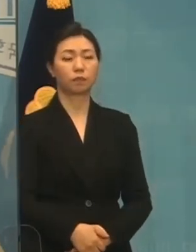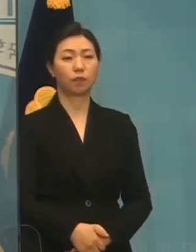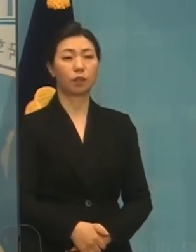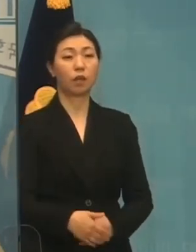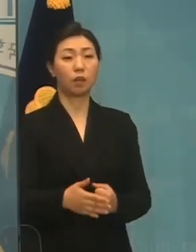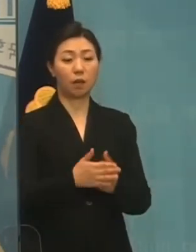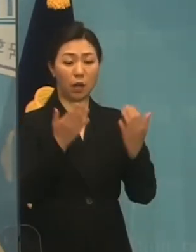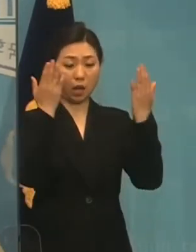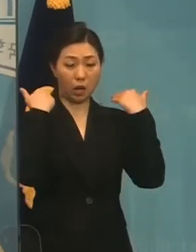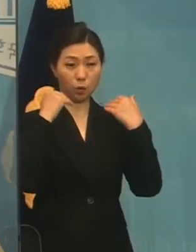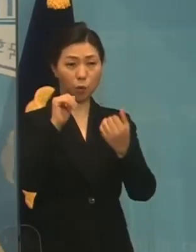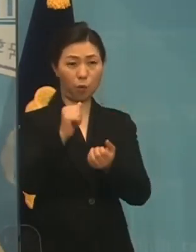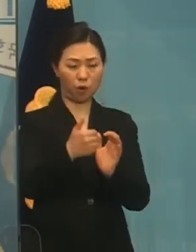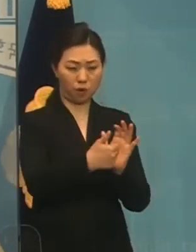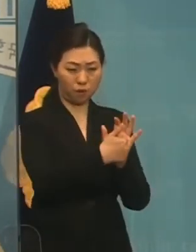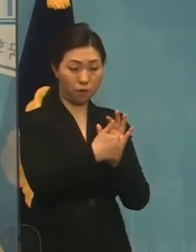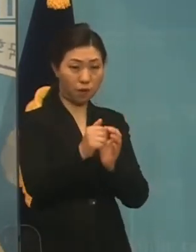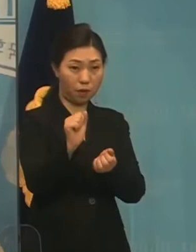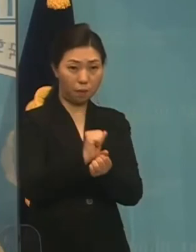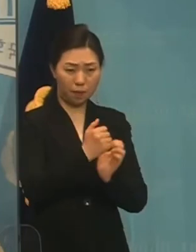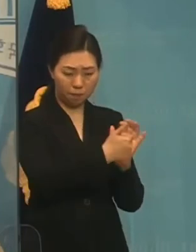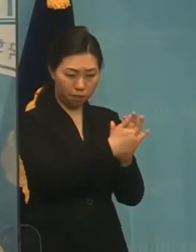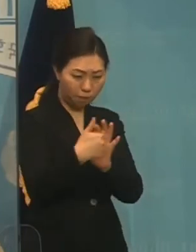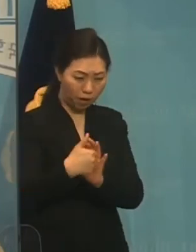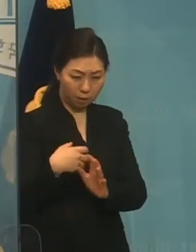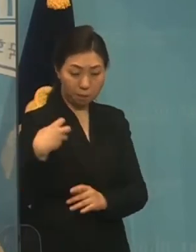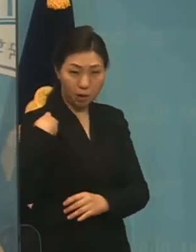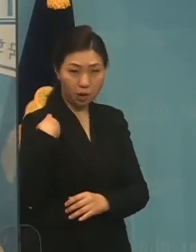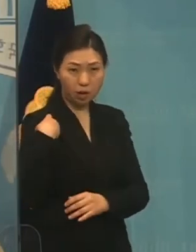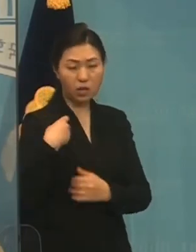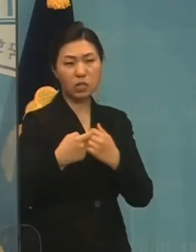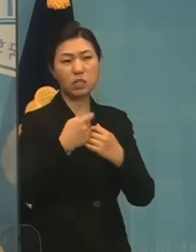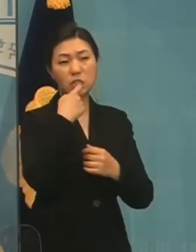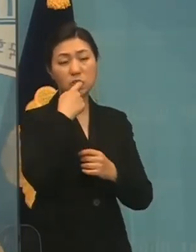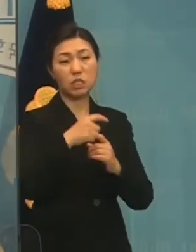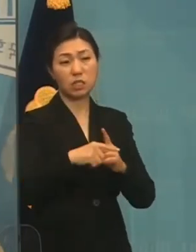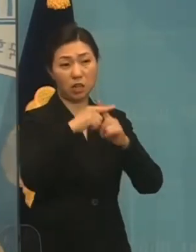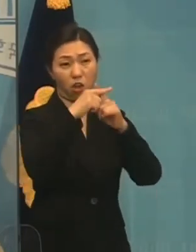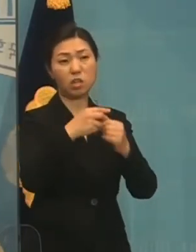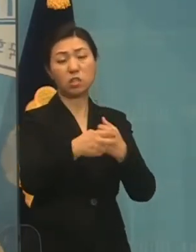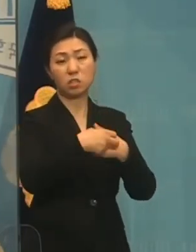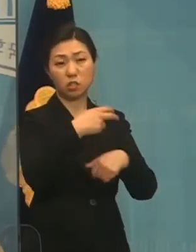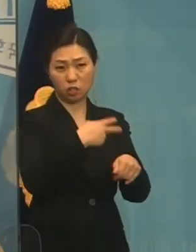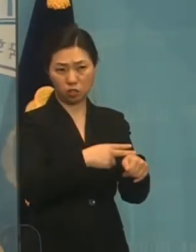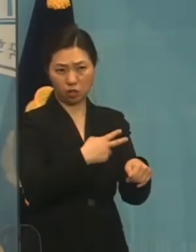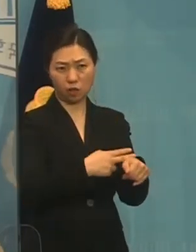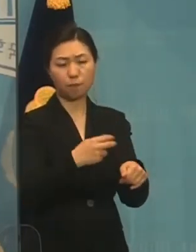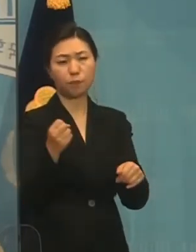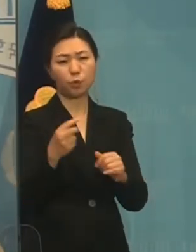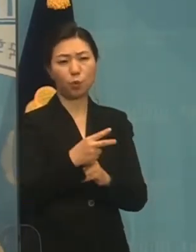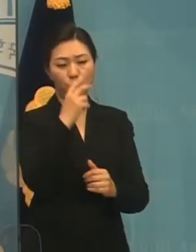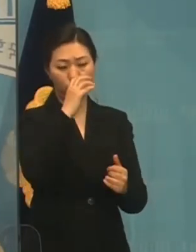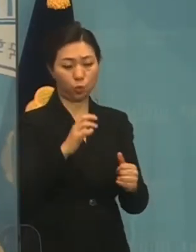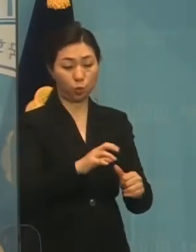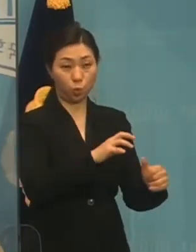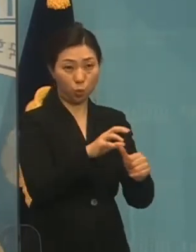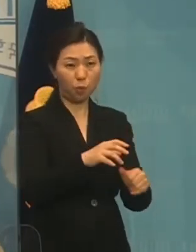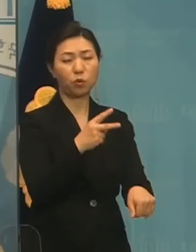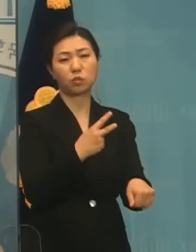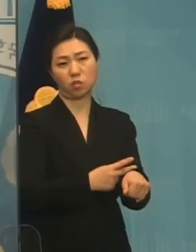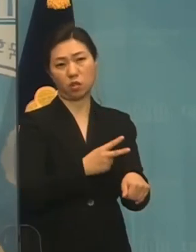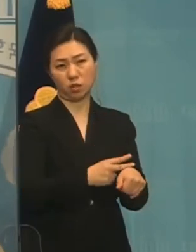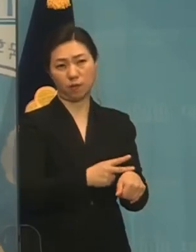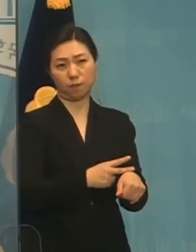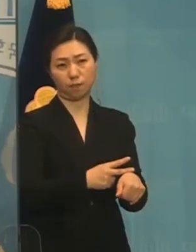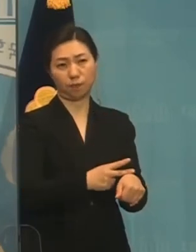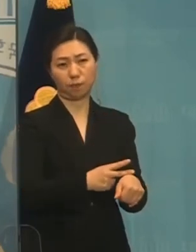학교 방역을 담당하고 있는 보건교사를 비롯한 교사 그리고 돌봄 종사자들에 대한 백신